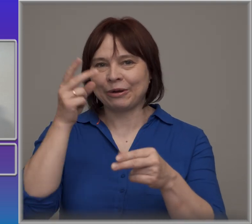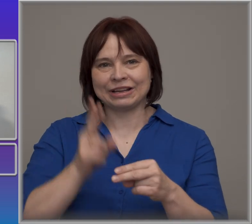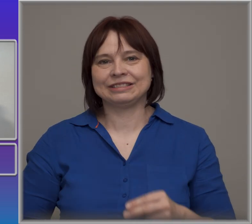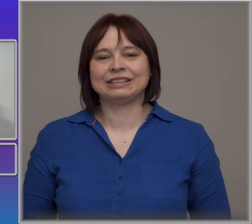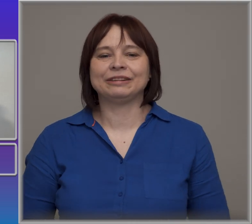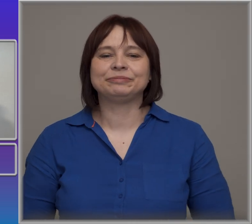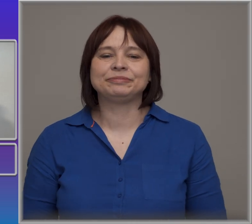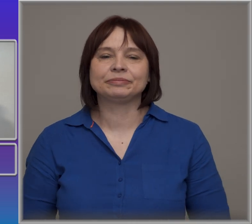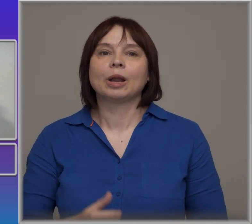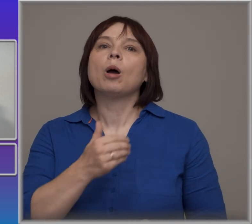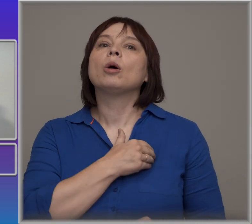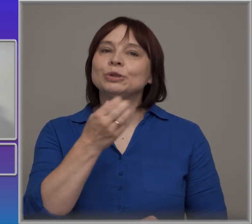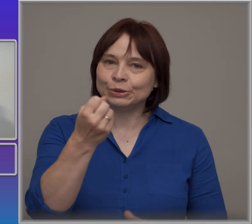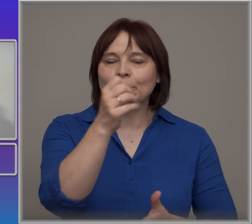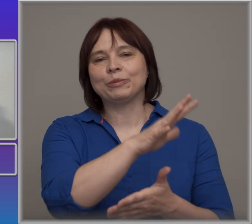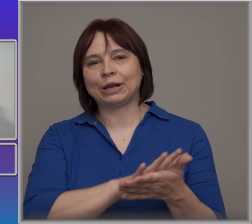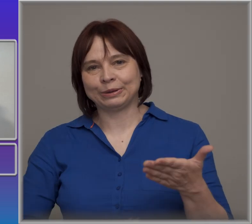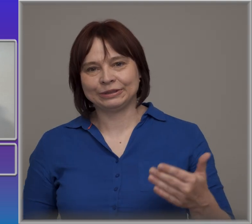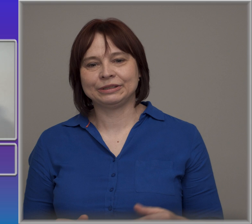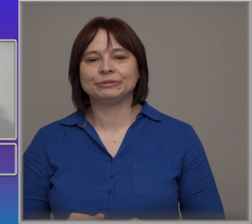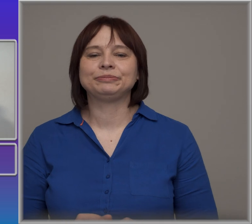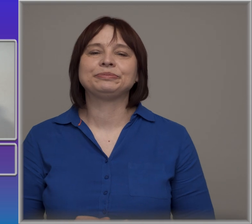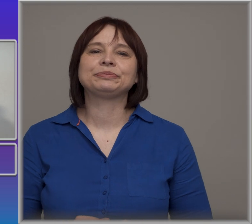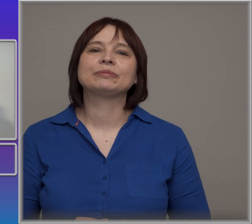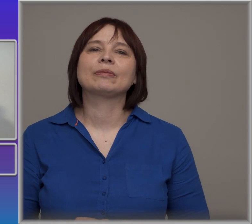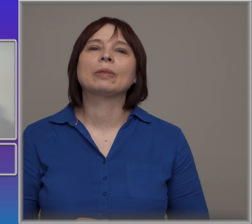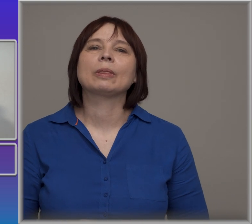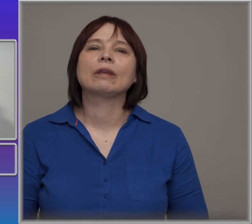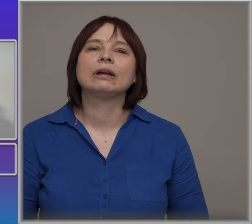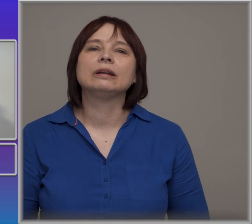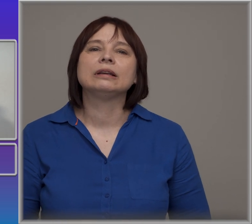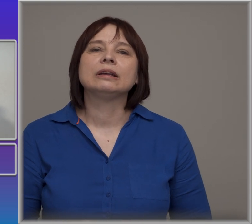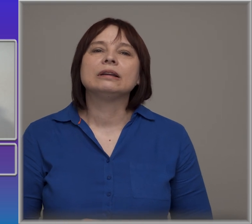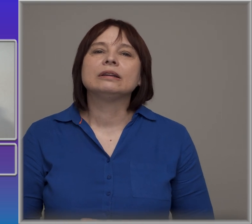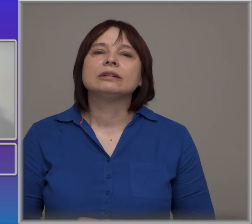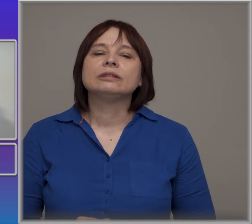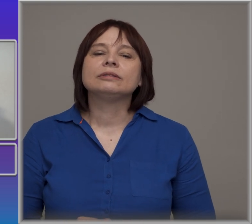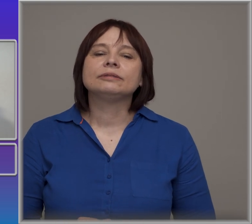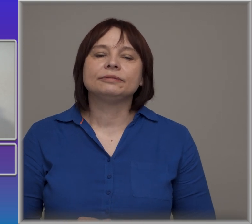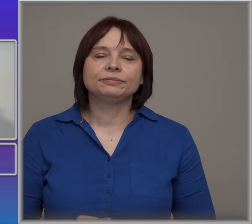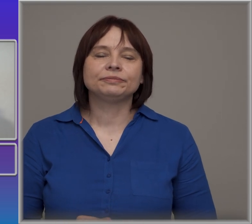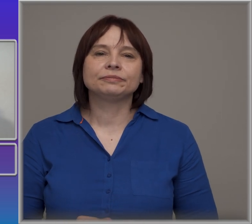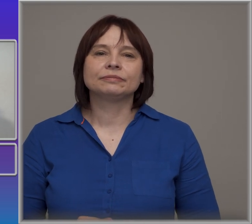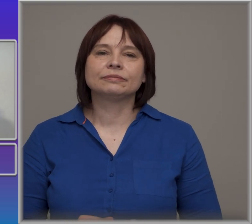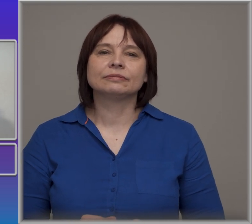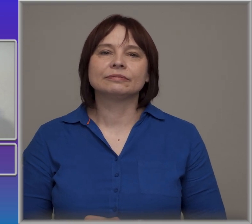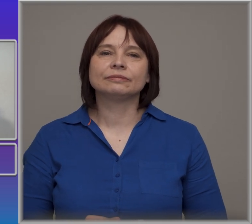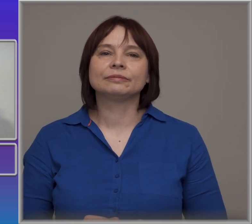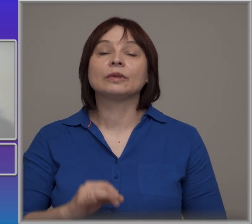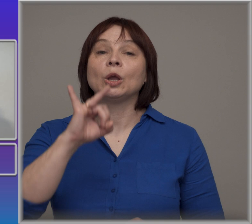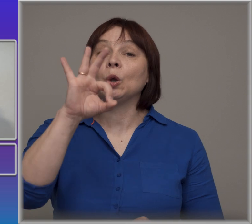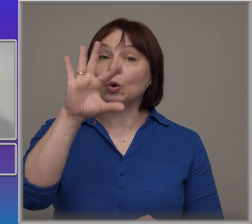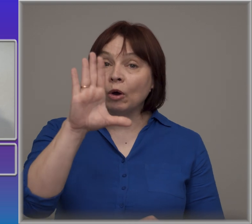Да, я хотел продолжить наше приветствие вас, дорогие братья и сестры. Иов в